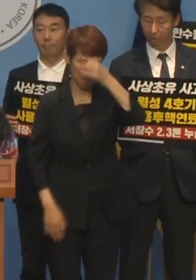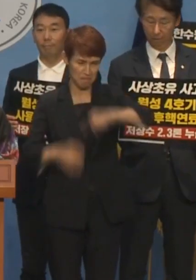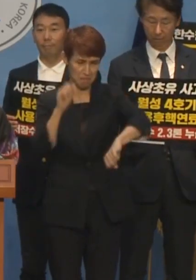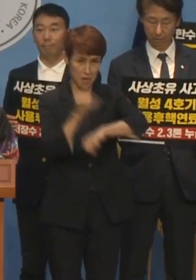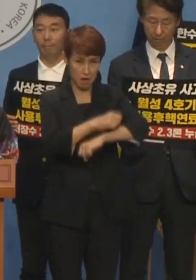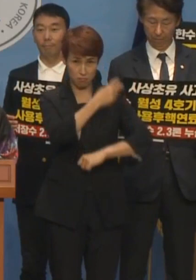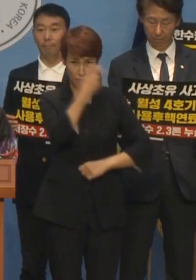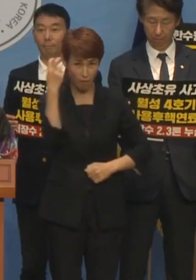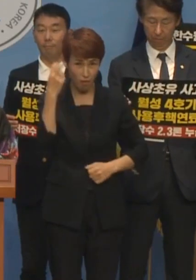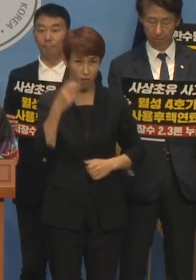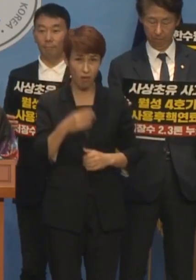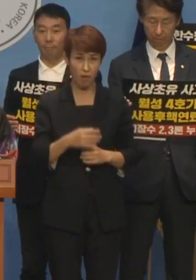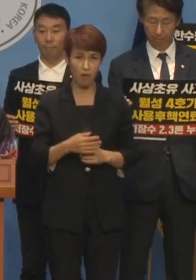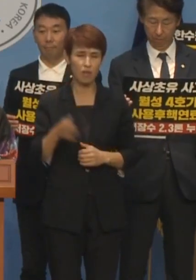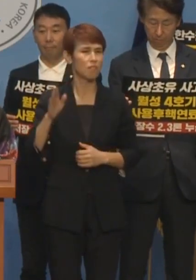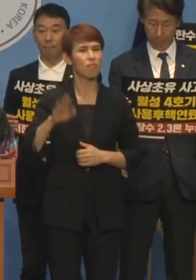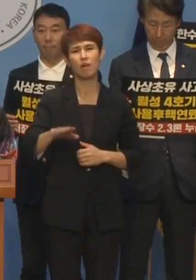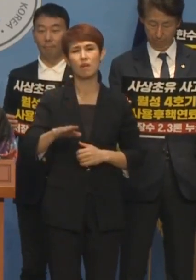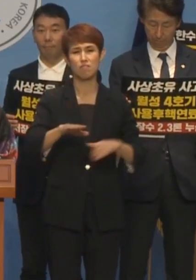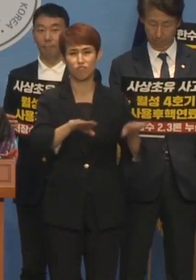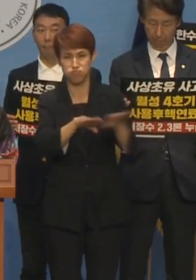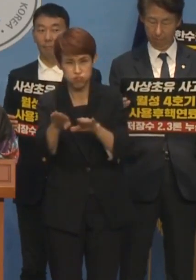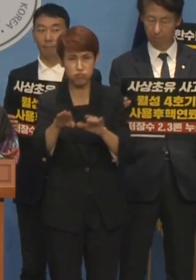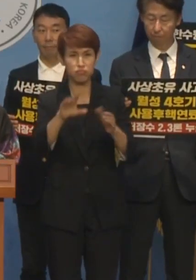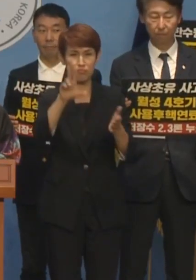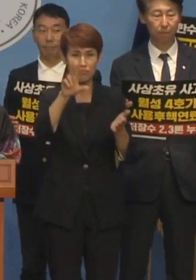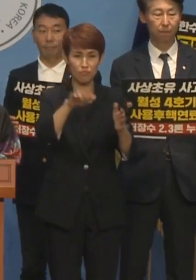사람들이라도 자연재해만은 이길 수가 없다고 봅니다.